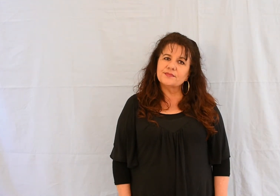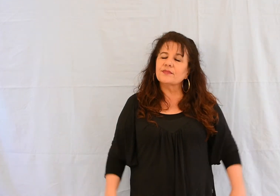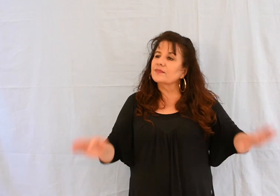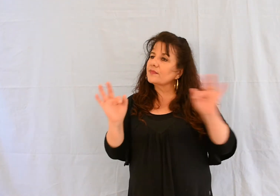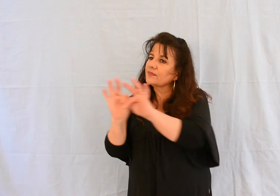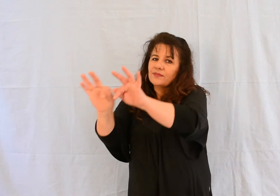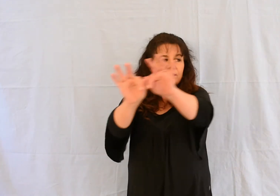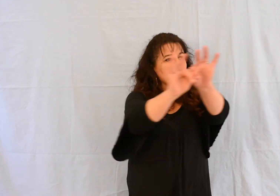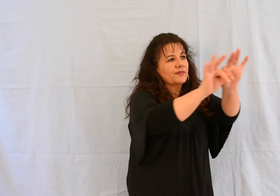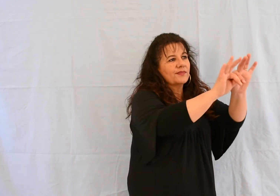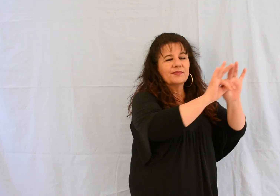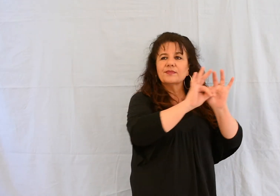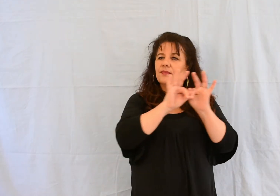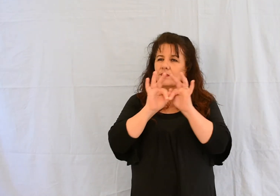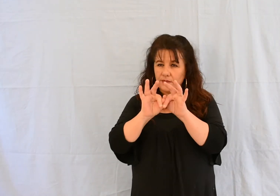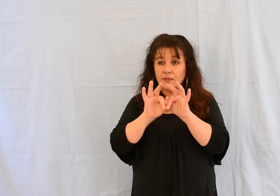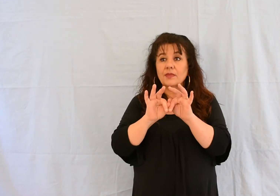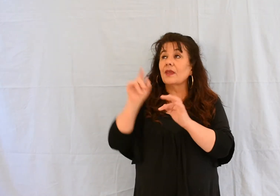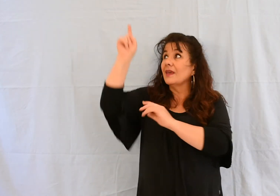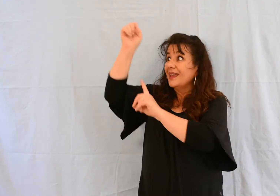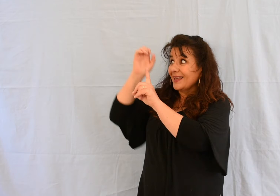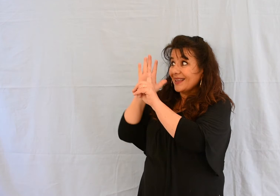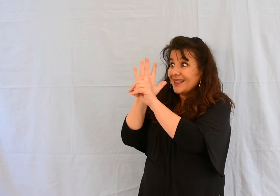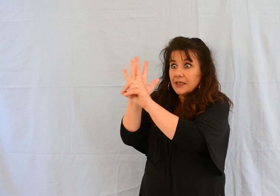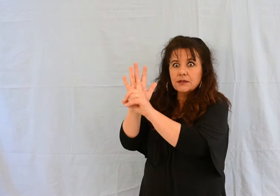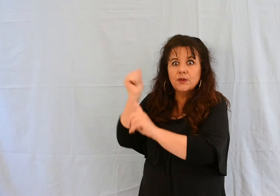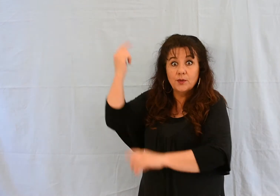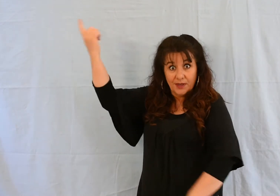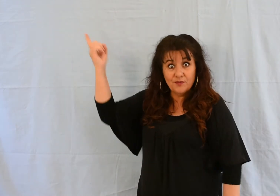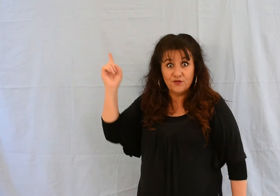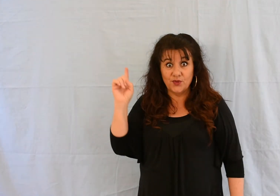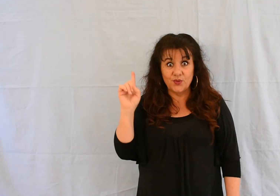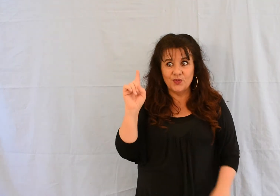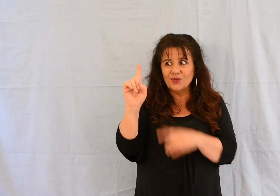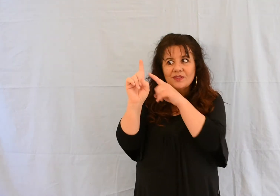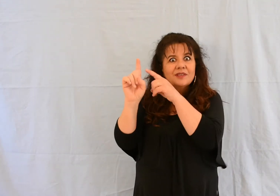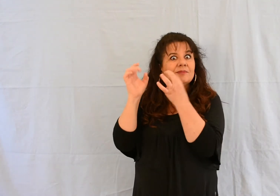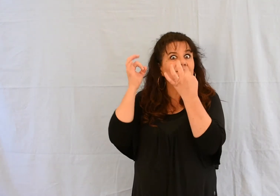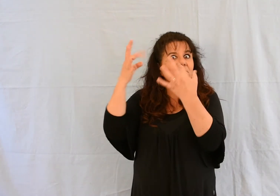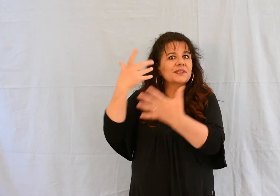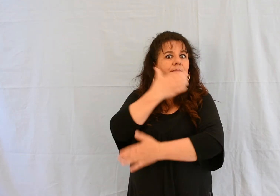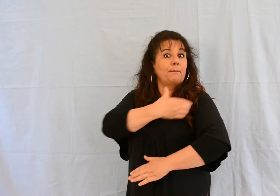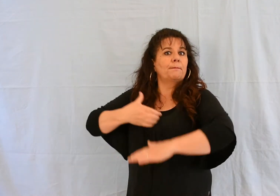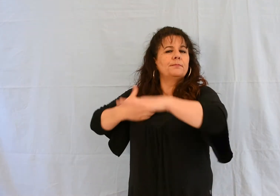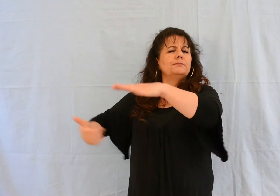Frères, le Christ est venu, grand prêtre des biens à venir.